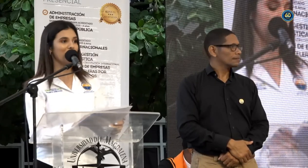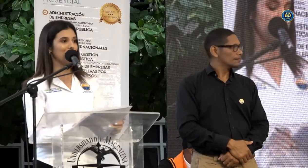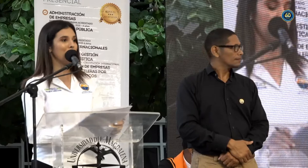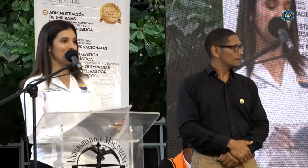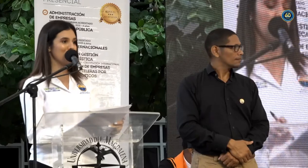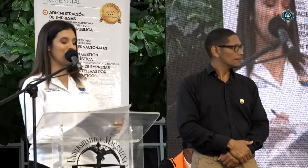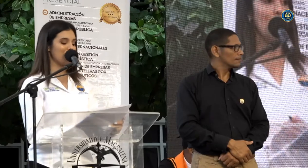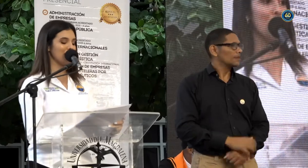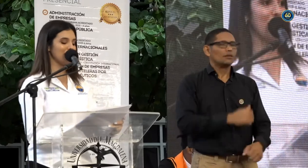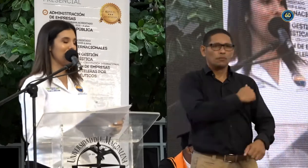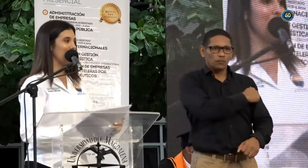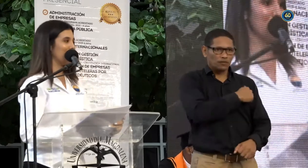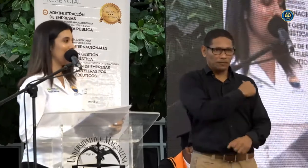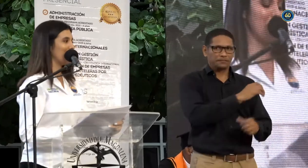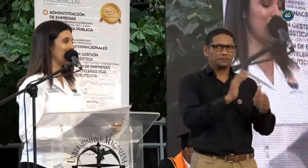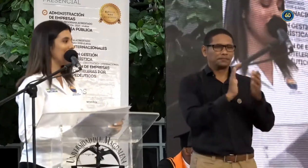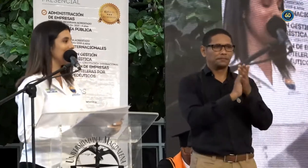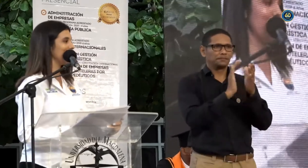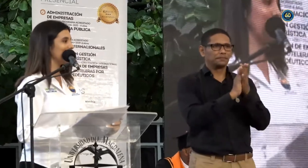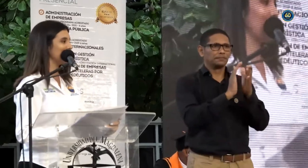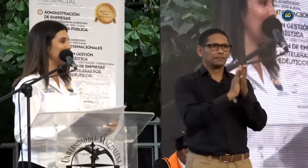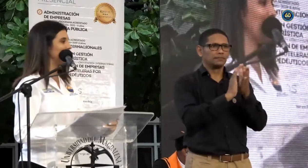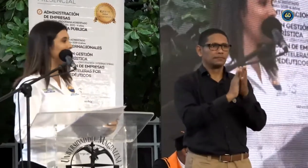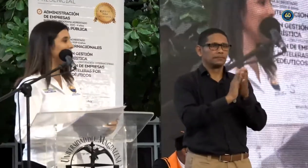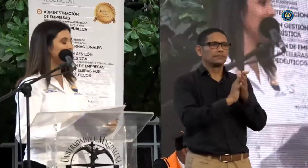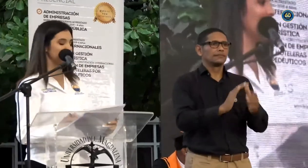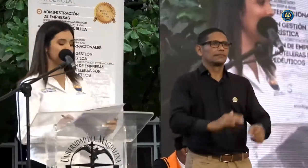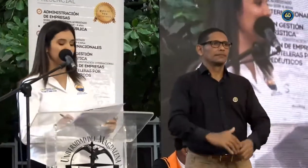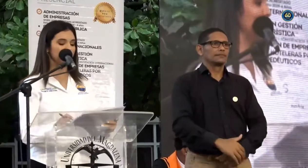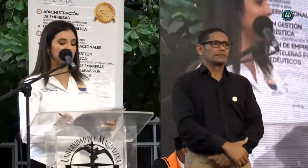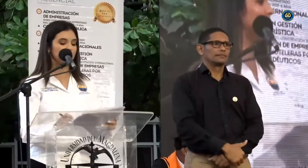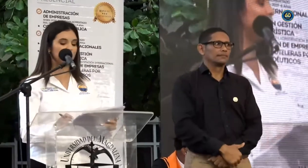un fuerte aplauso para María Isabel por favor felicitaciones